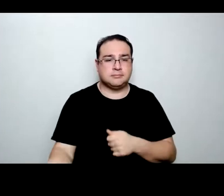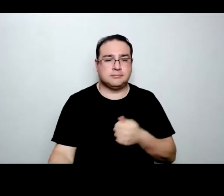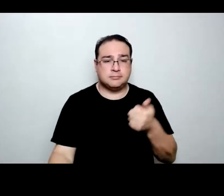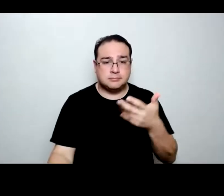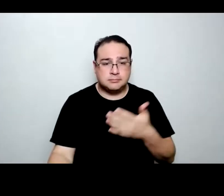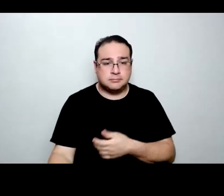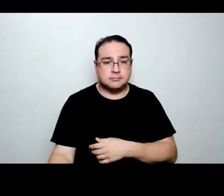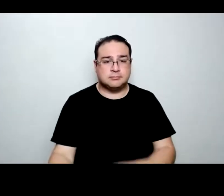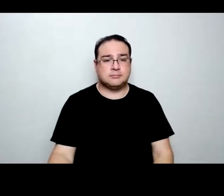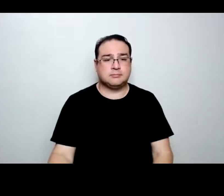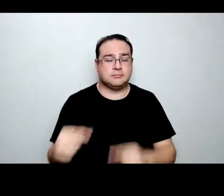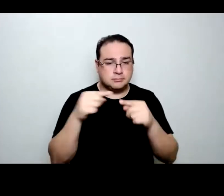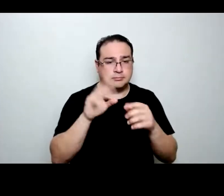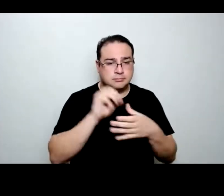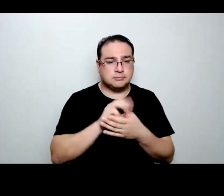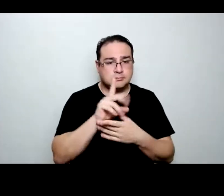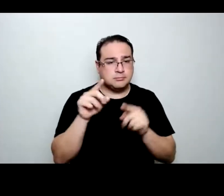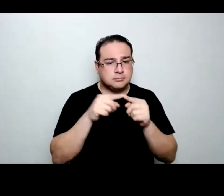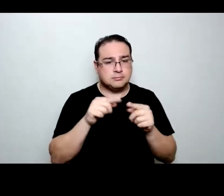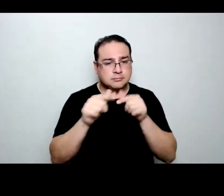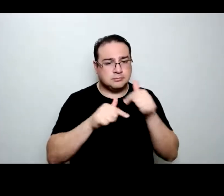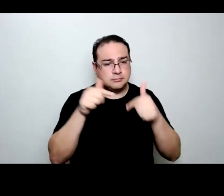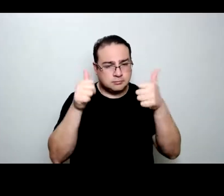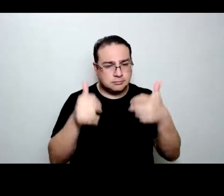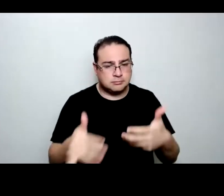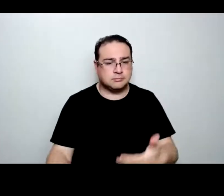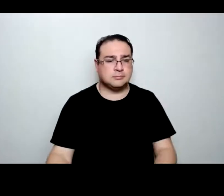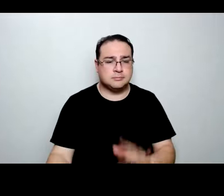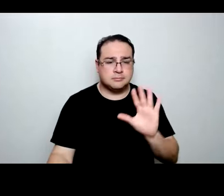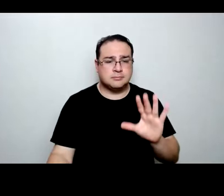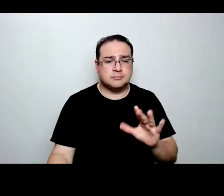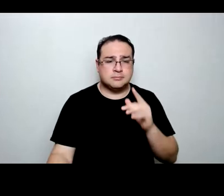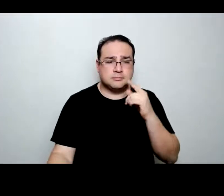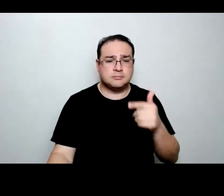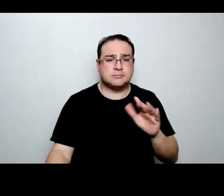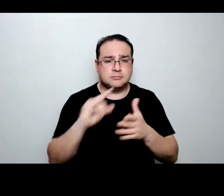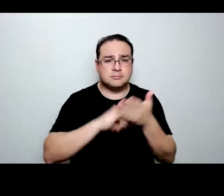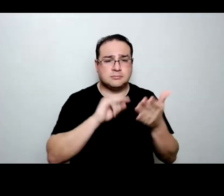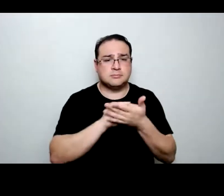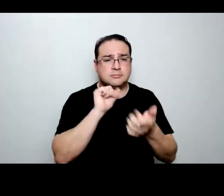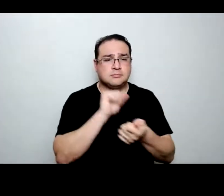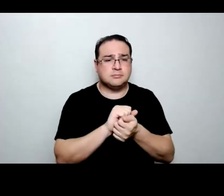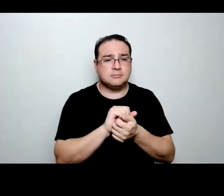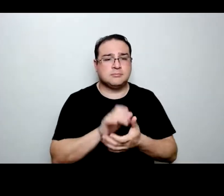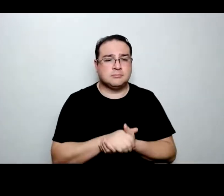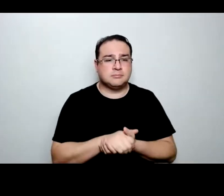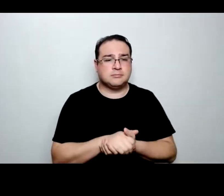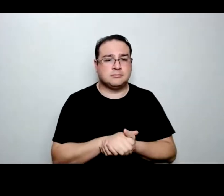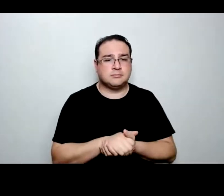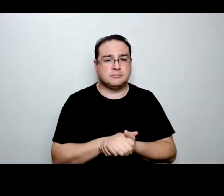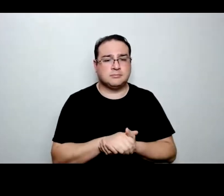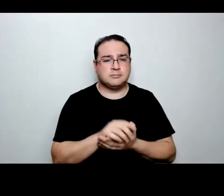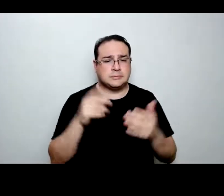ter no Word fazendo o seu dicionário, ao final você vai produzir um documento de